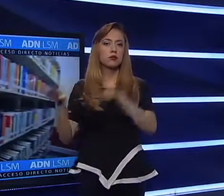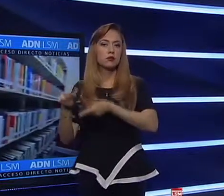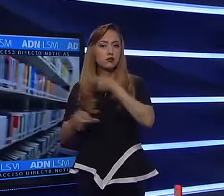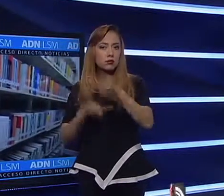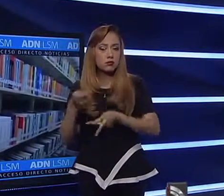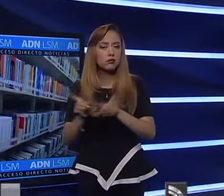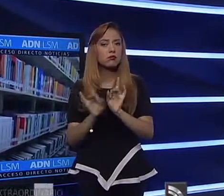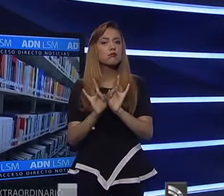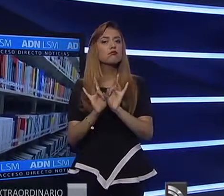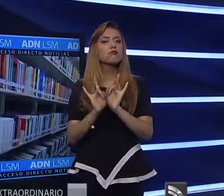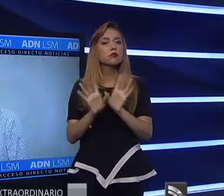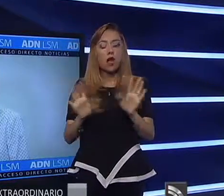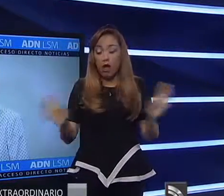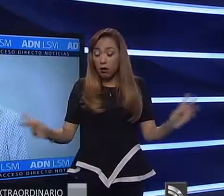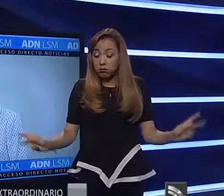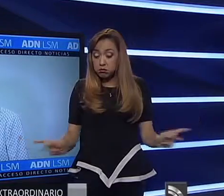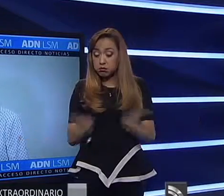dichos materiales se han convertido en un